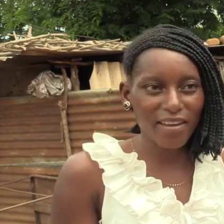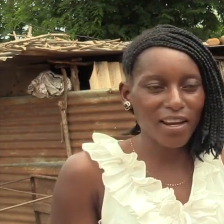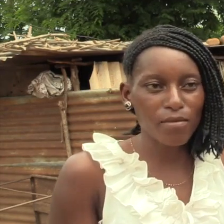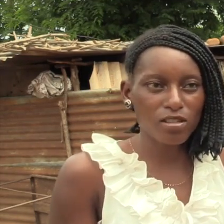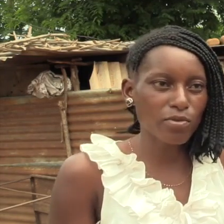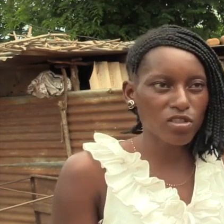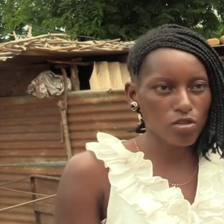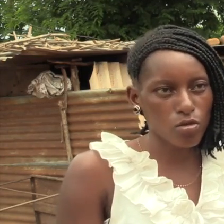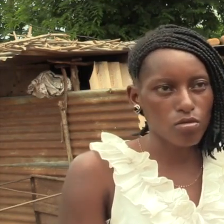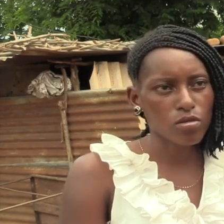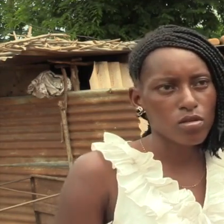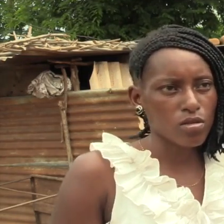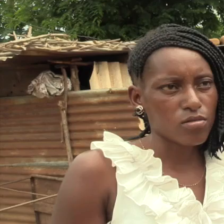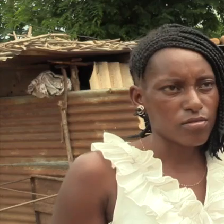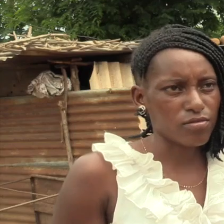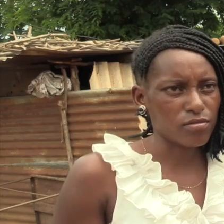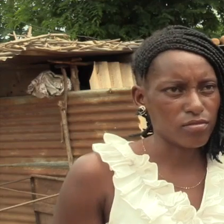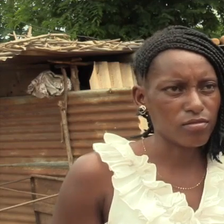trabalhava ela, mas depois deixou.